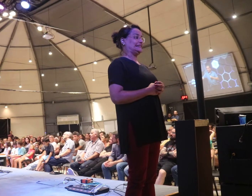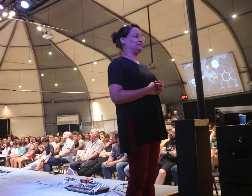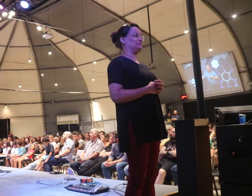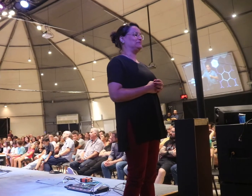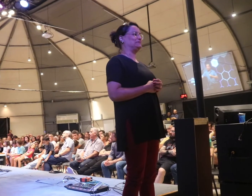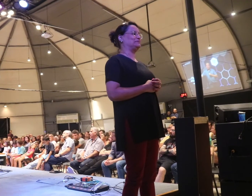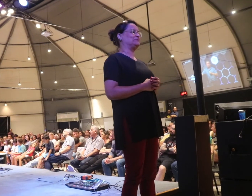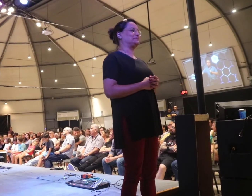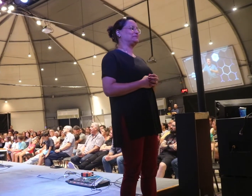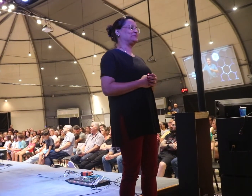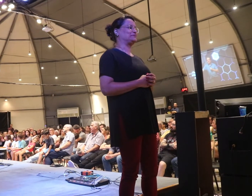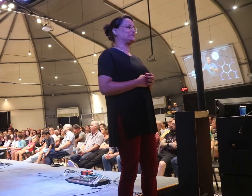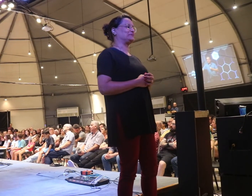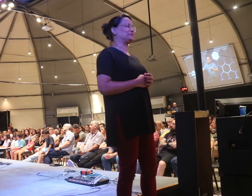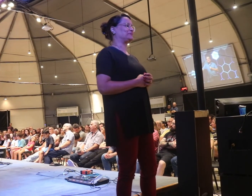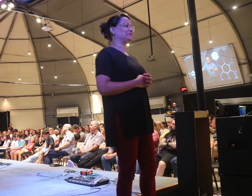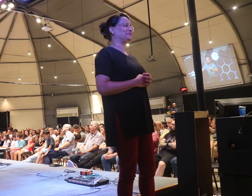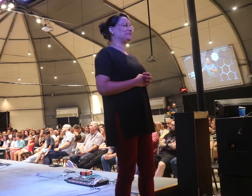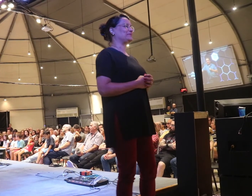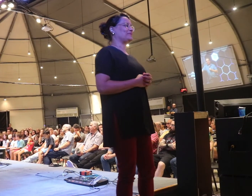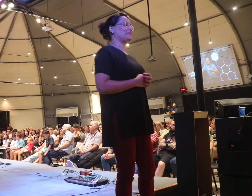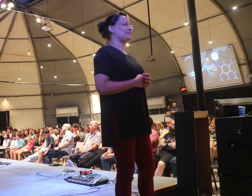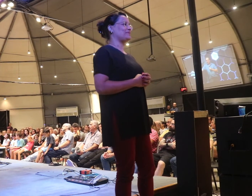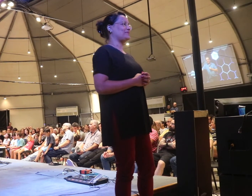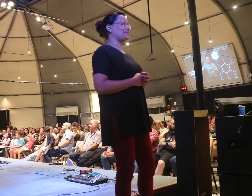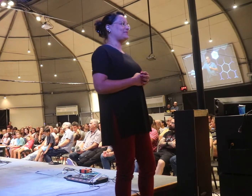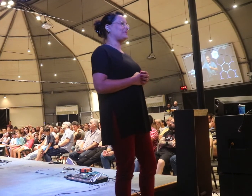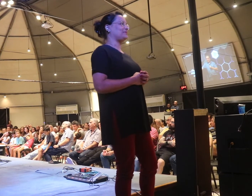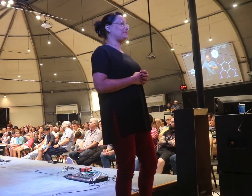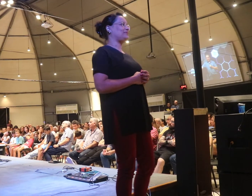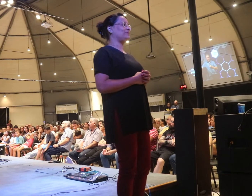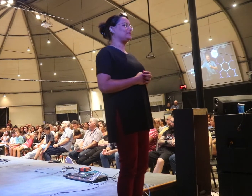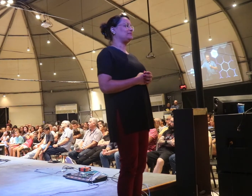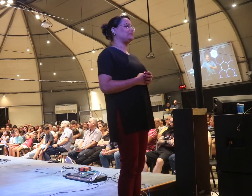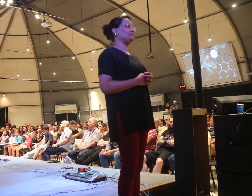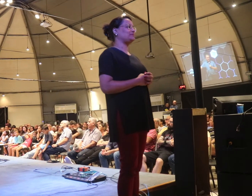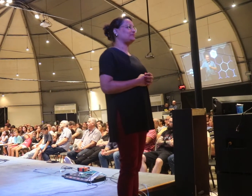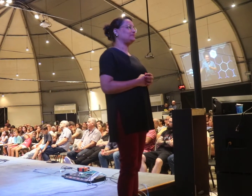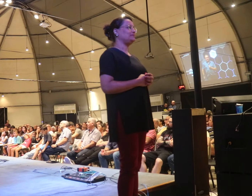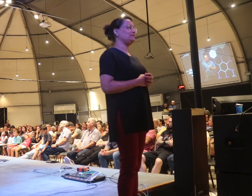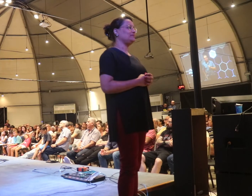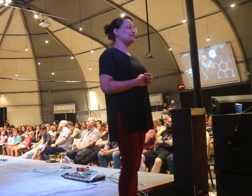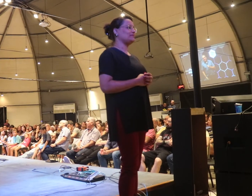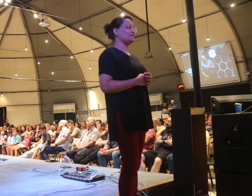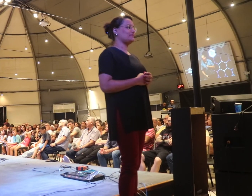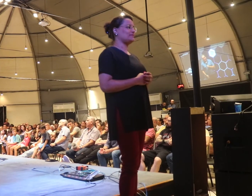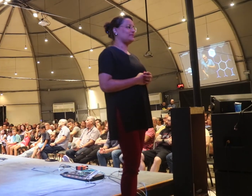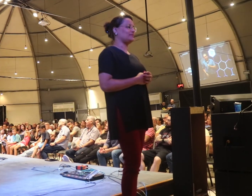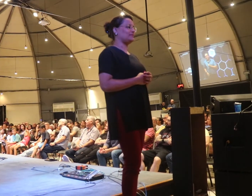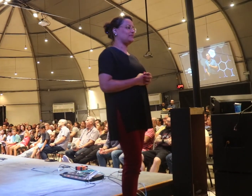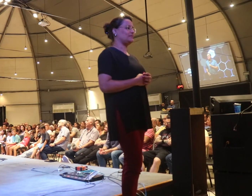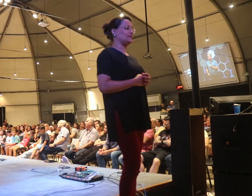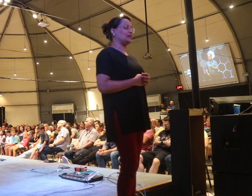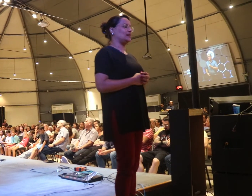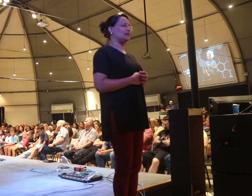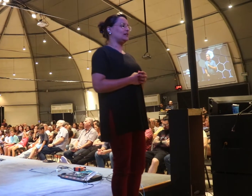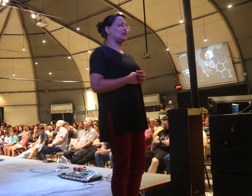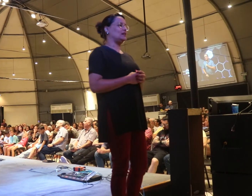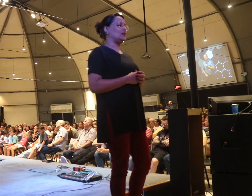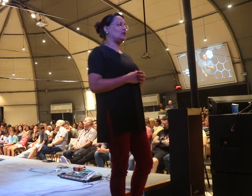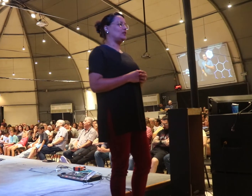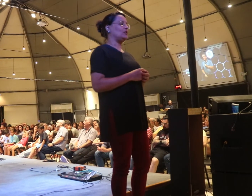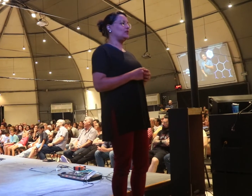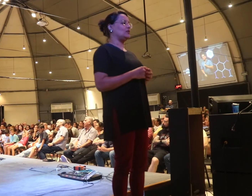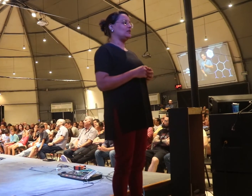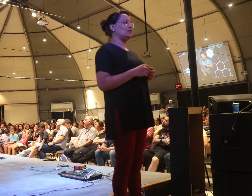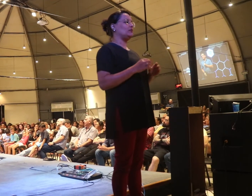vai ser por unanimidade. E esse foi o grande sinal que Deus nos deu. Então o Senhor está entre nós. Eu acho que isso